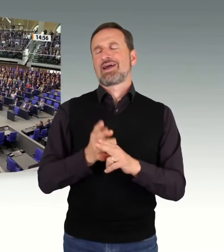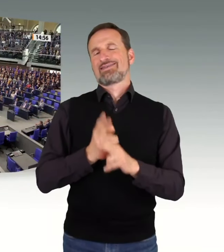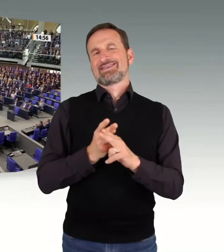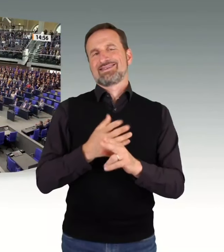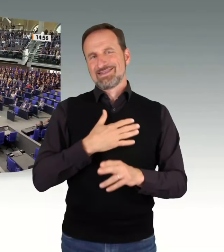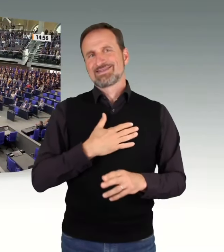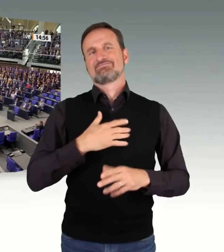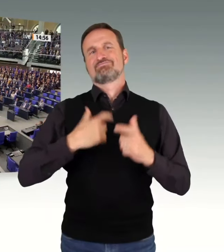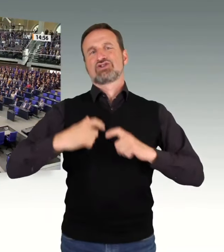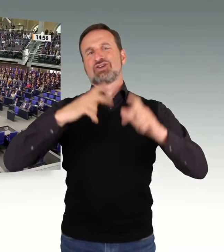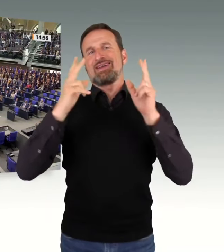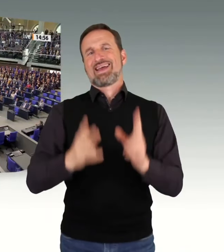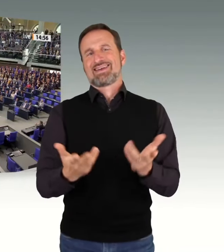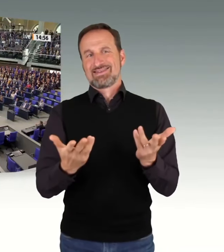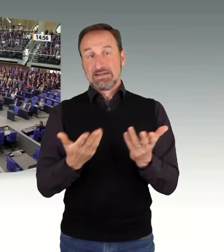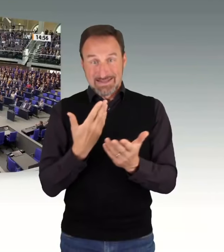Was kann geben?